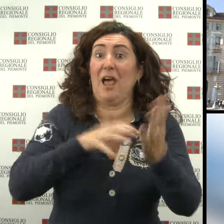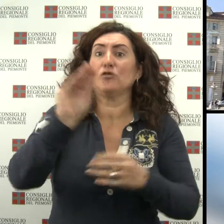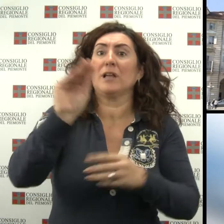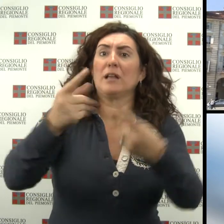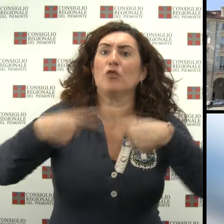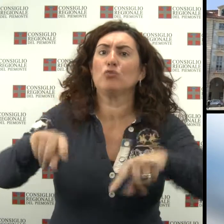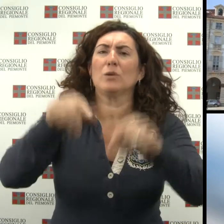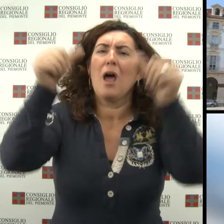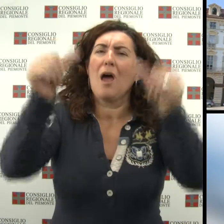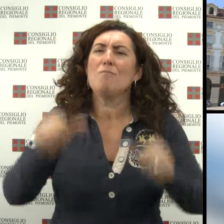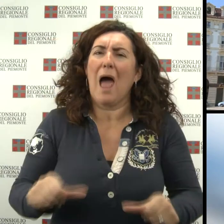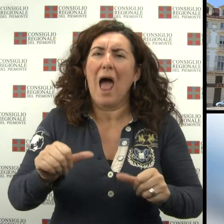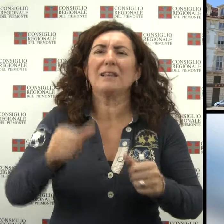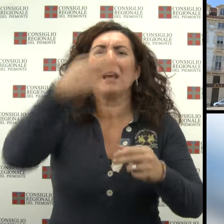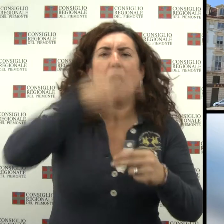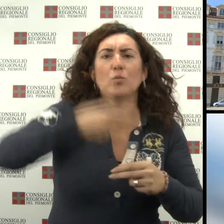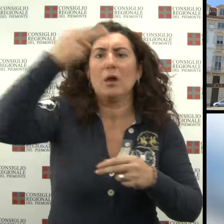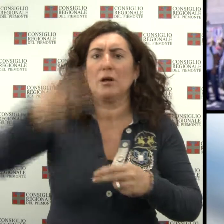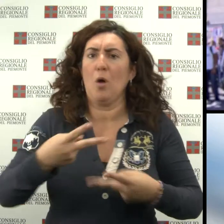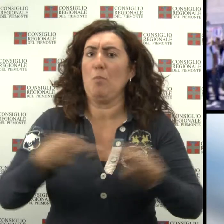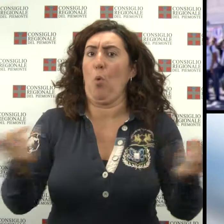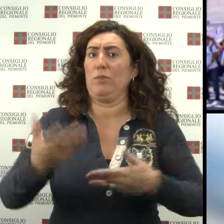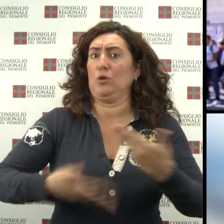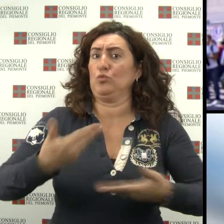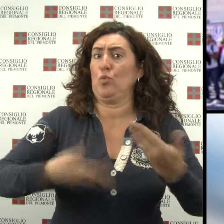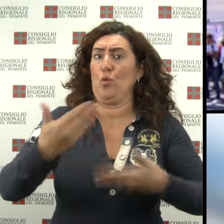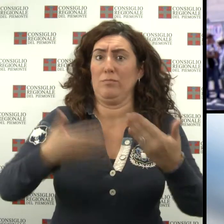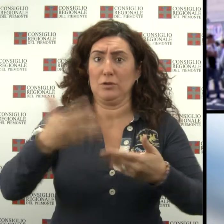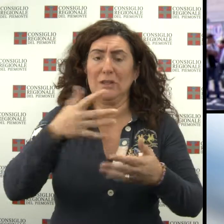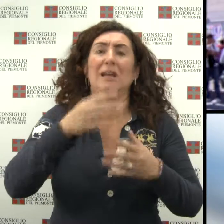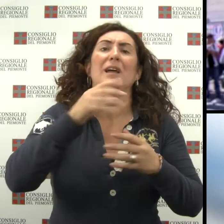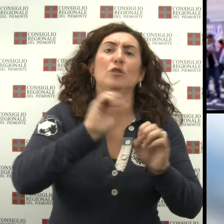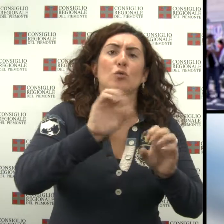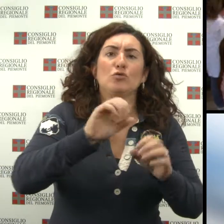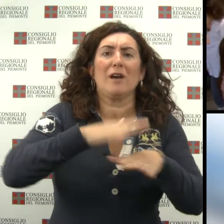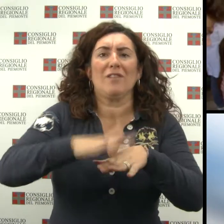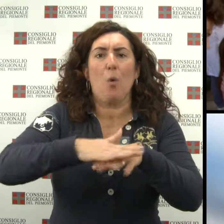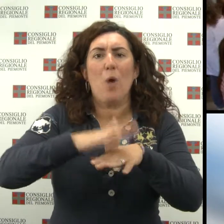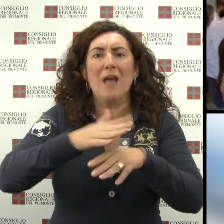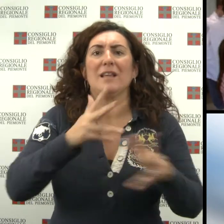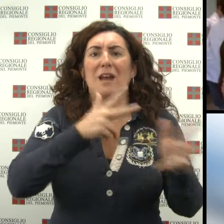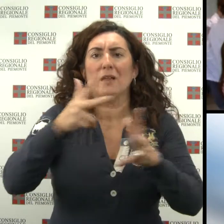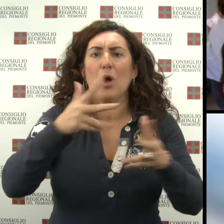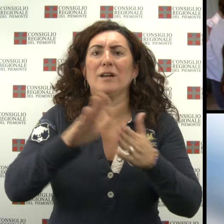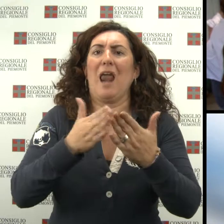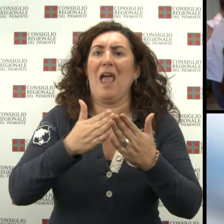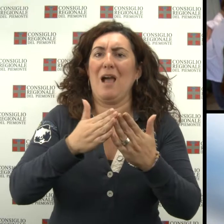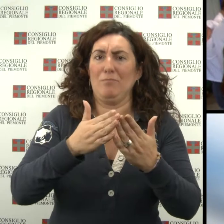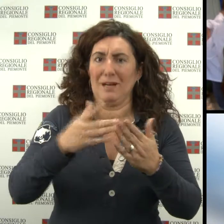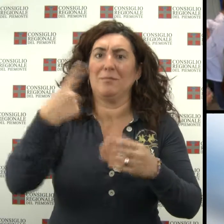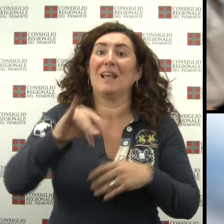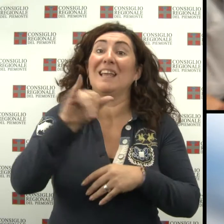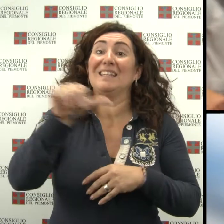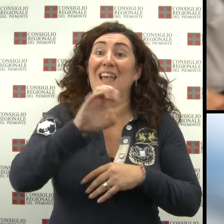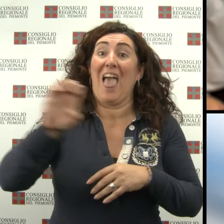al più presto i bandi per entrambe le graduatorie, iscrizione e frequenza, trasporti e libri di testo, con una significativa riduzione del limite